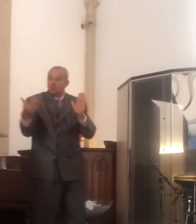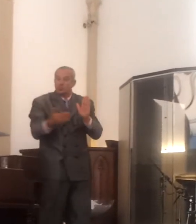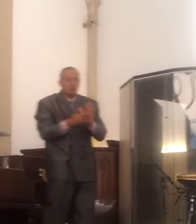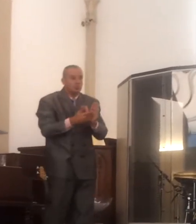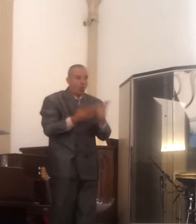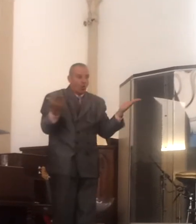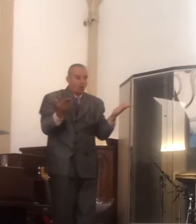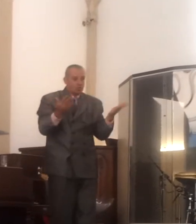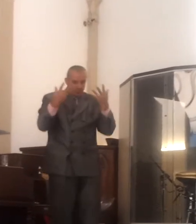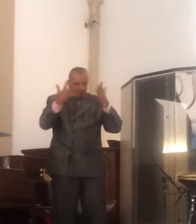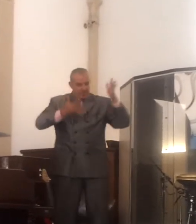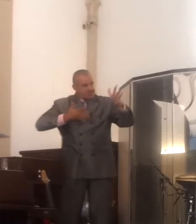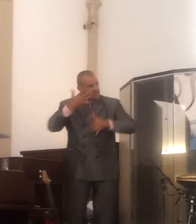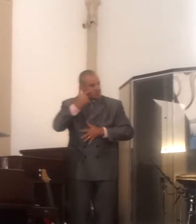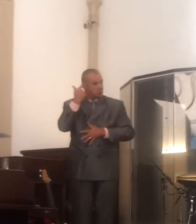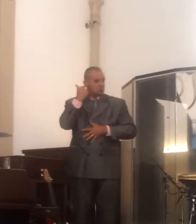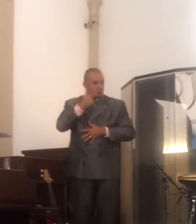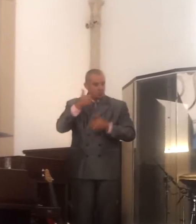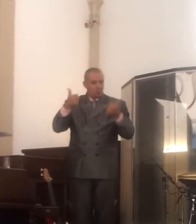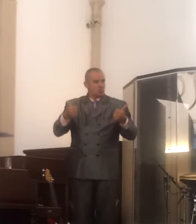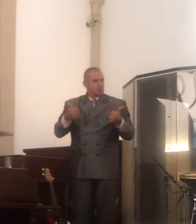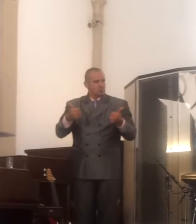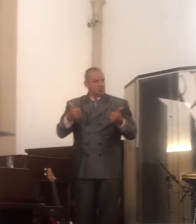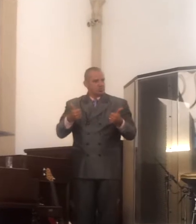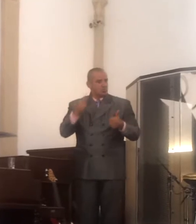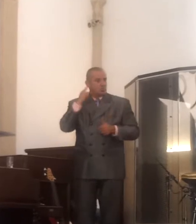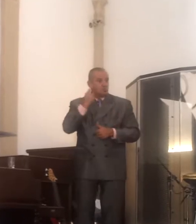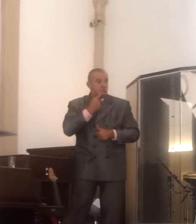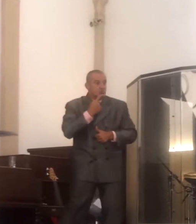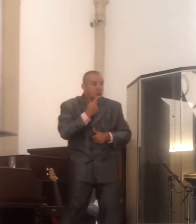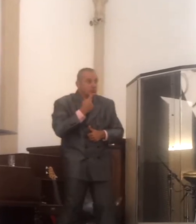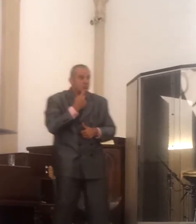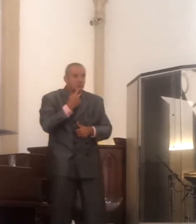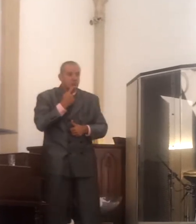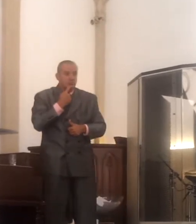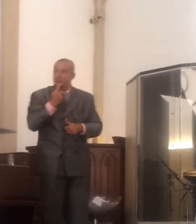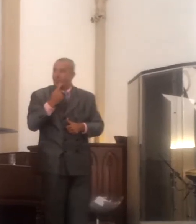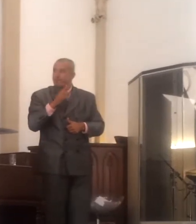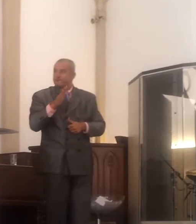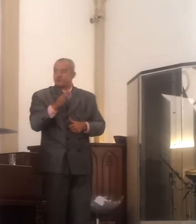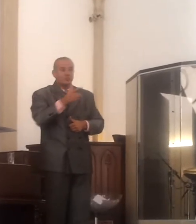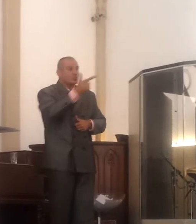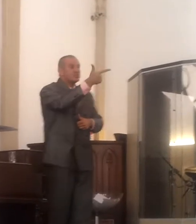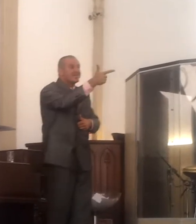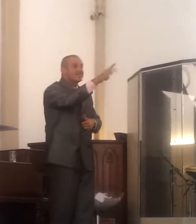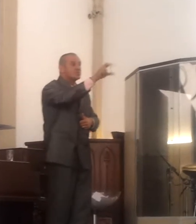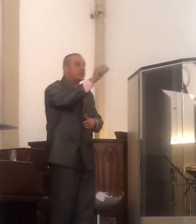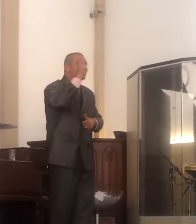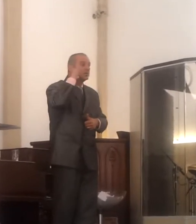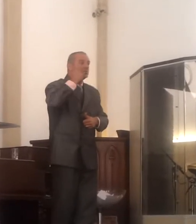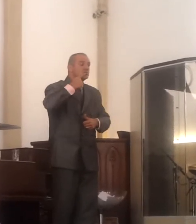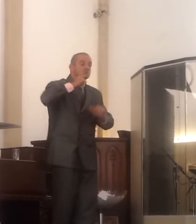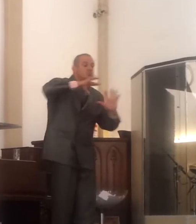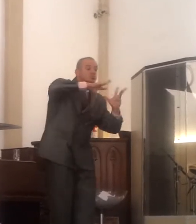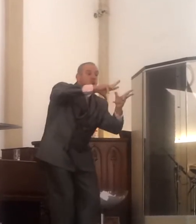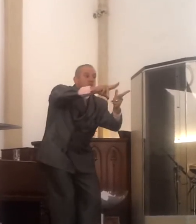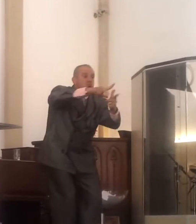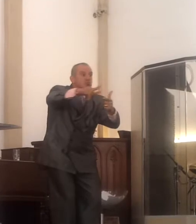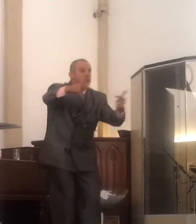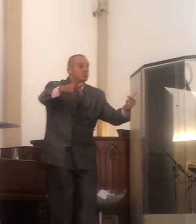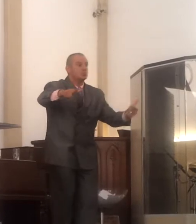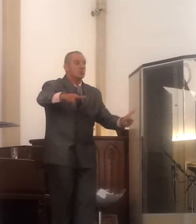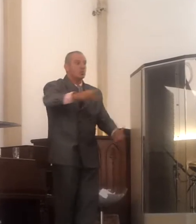nós ouvimos aqui hoje, só de surdos mudos nós temos mais de 250 milhões espalhados pelo